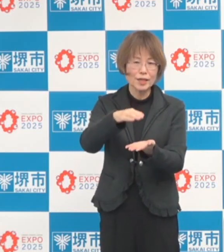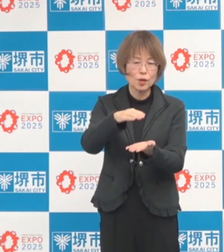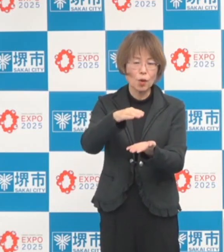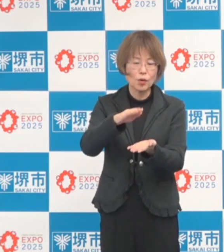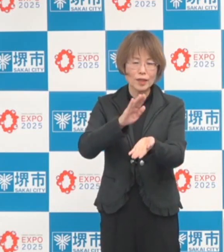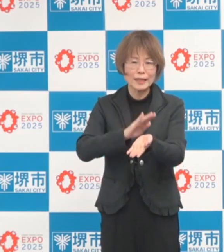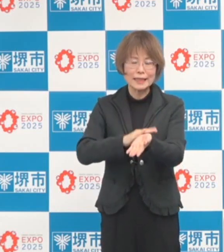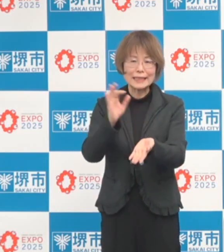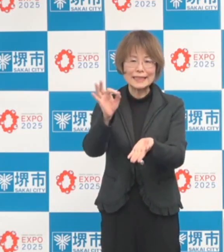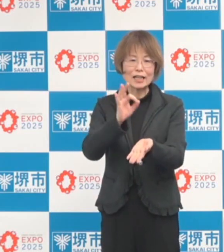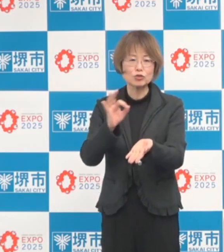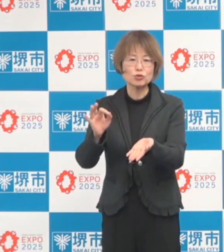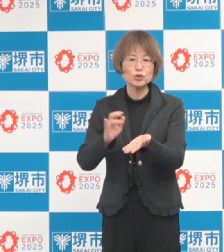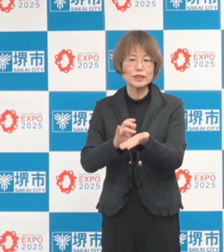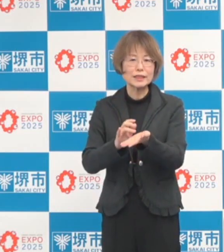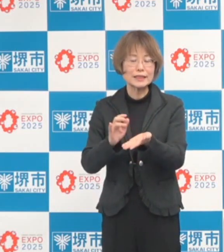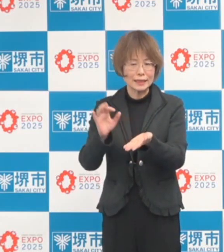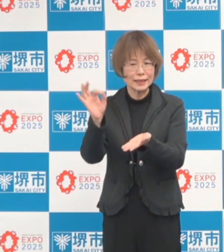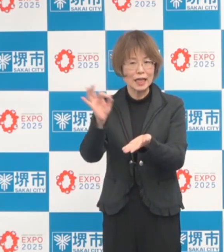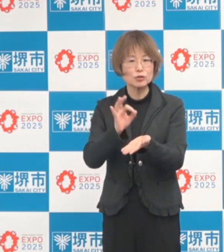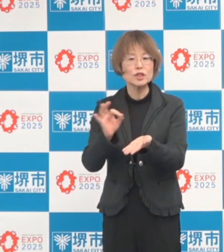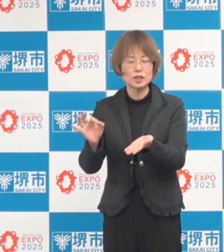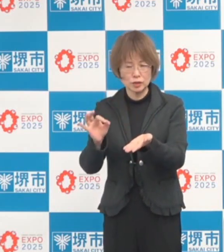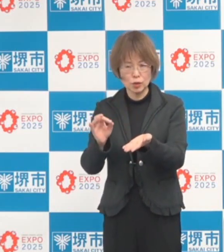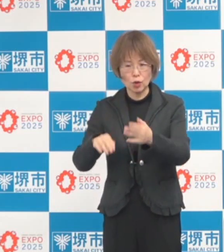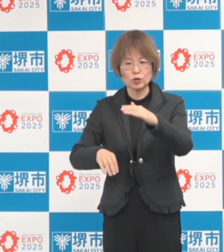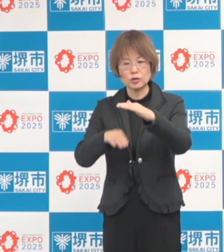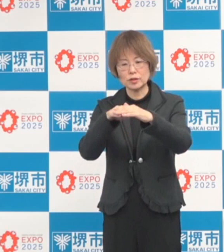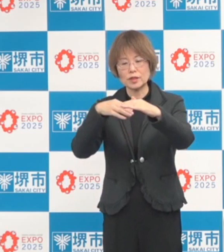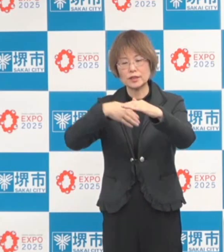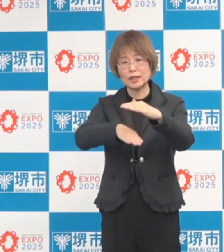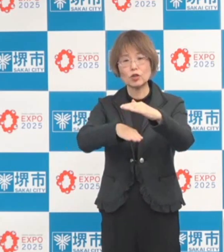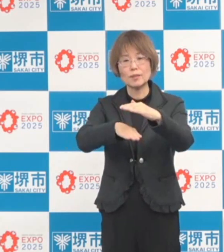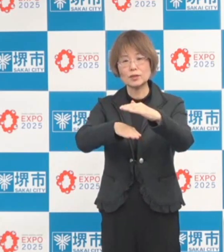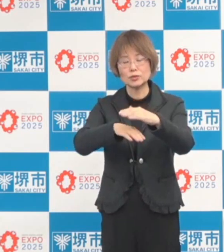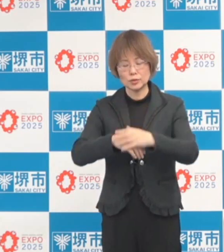品の現物備蓄を実施をいたします。